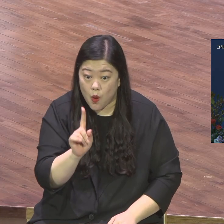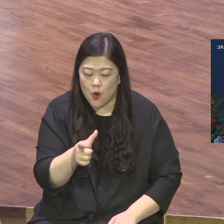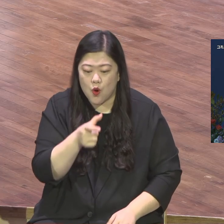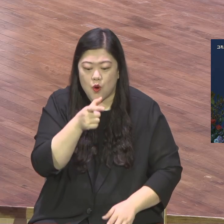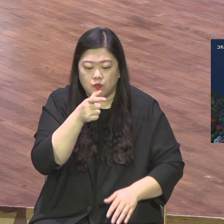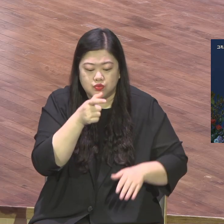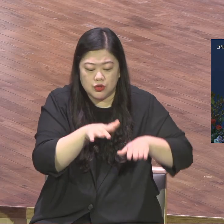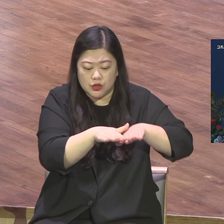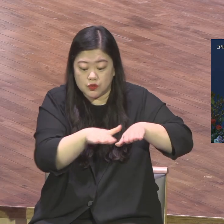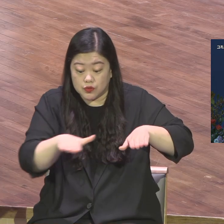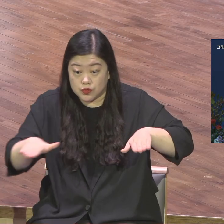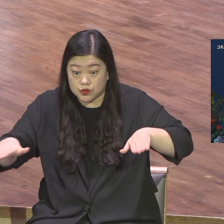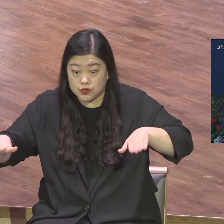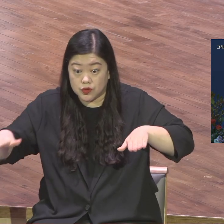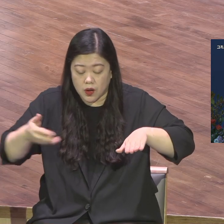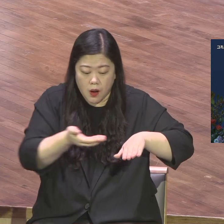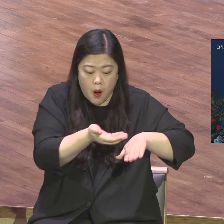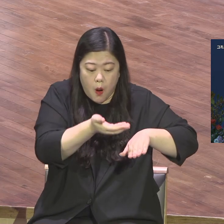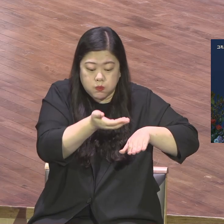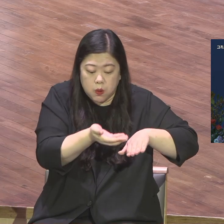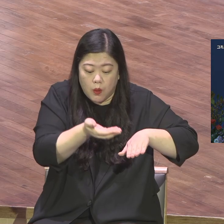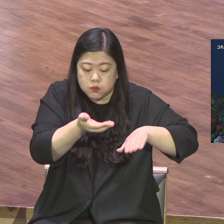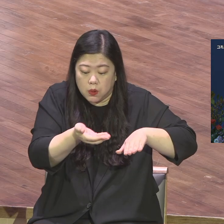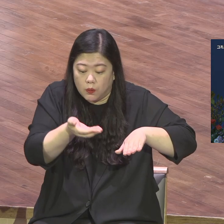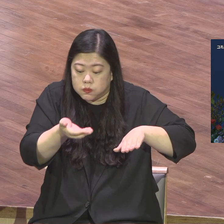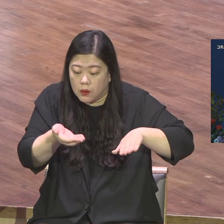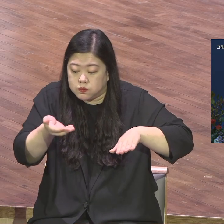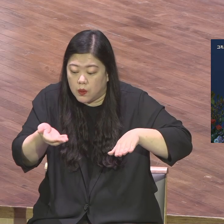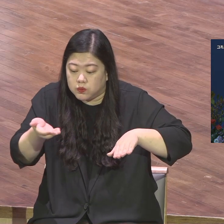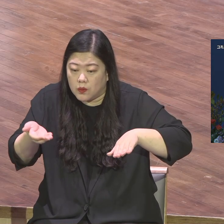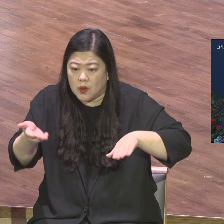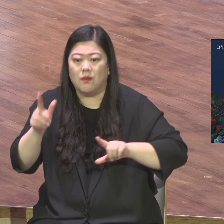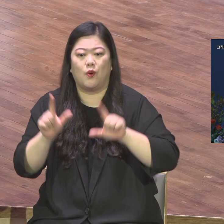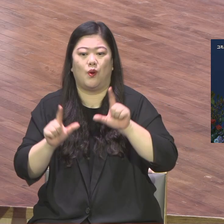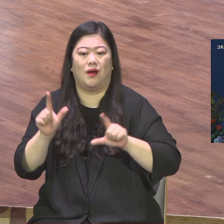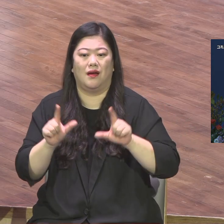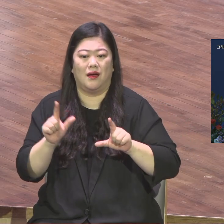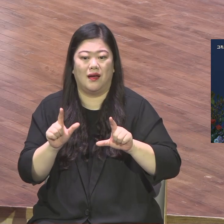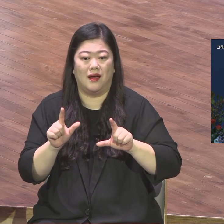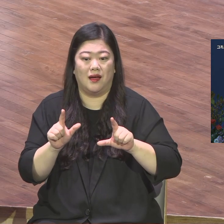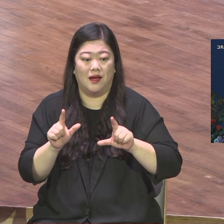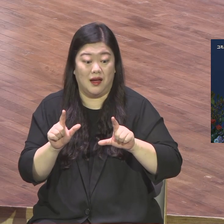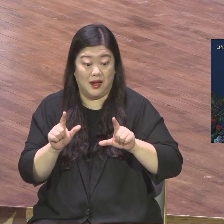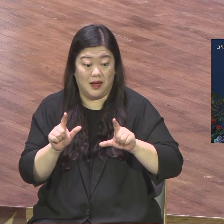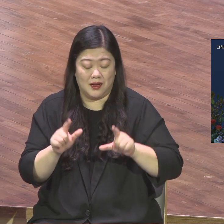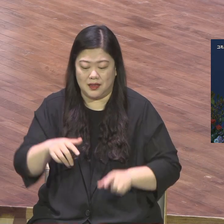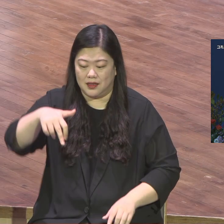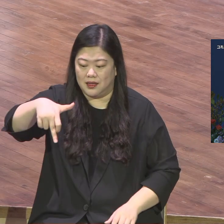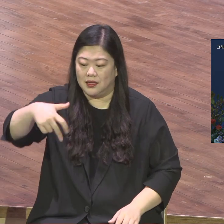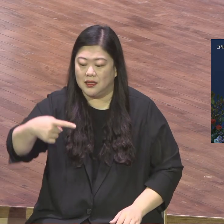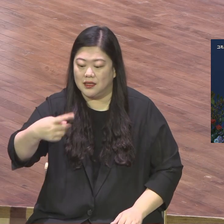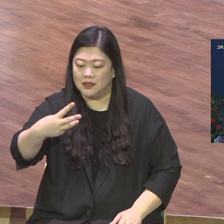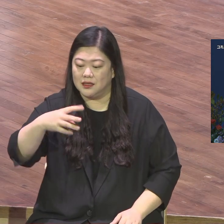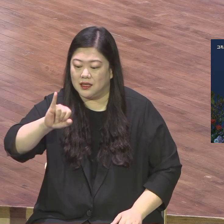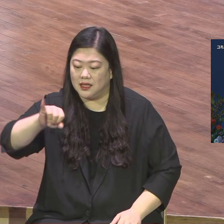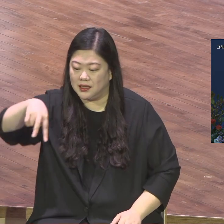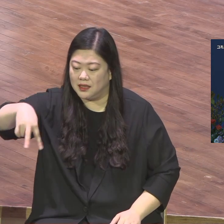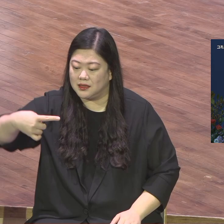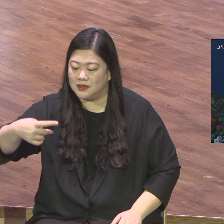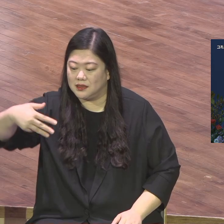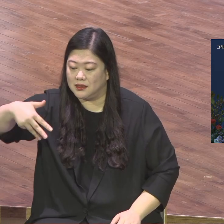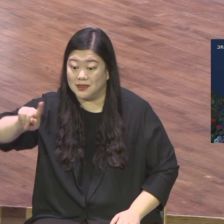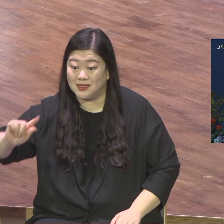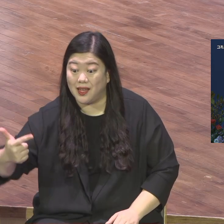일정하지 않고 떠돌아다닌다, 그런 뜻이에요. 일정하지 않고 떠돌아다닌다. 마치 물에 둥둥